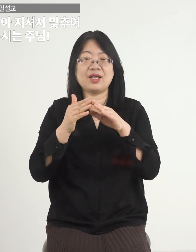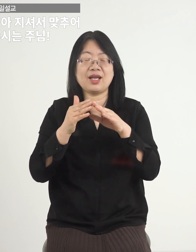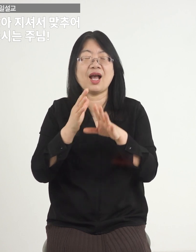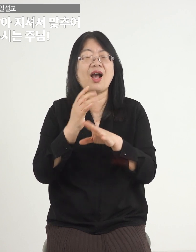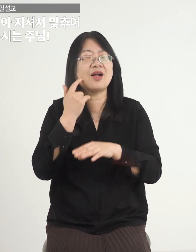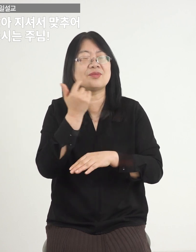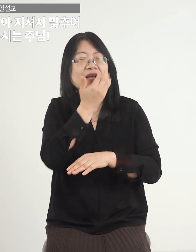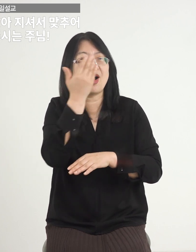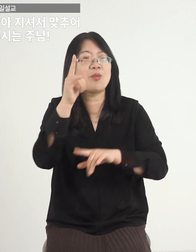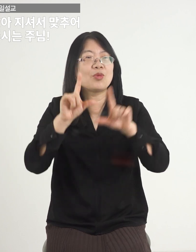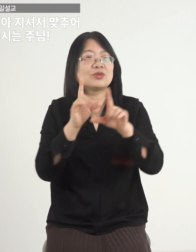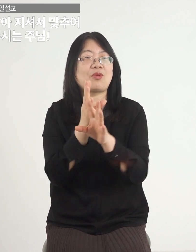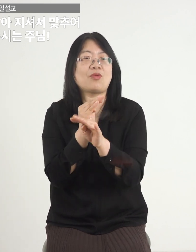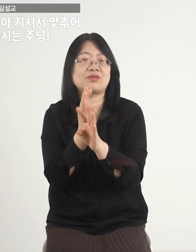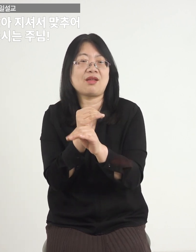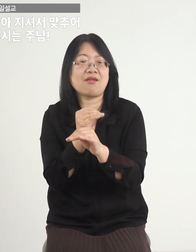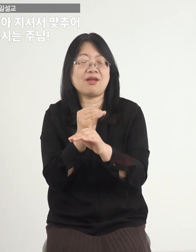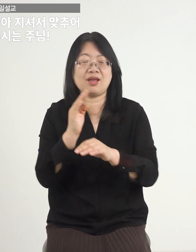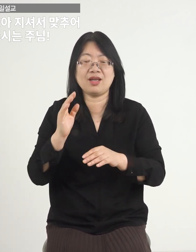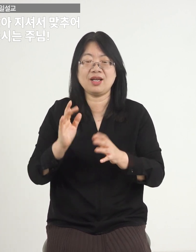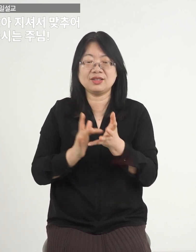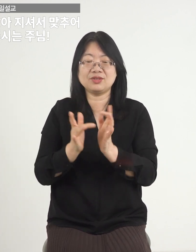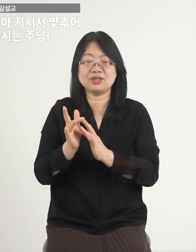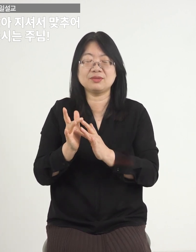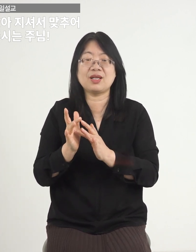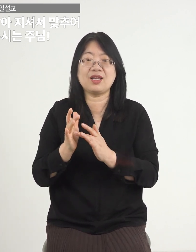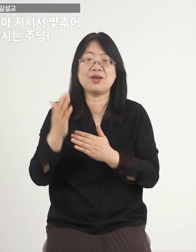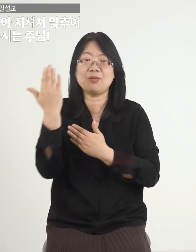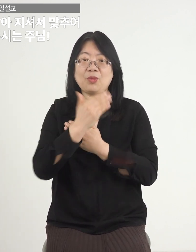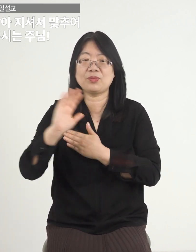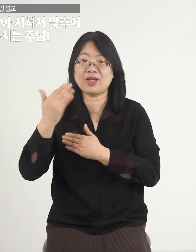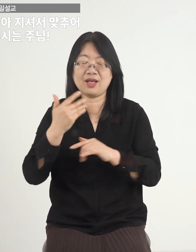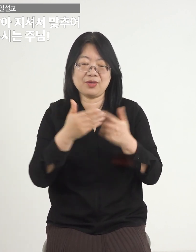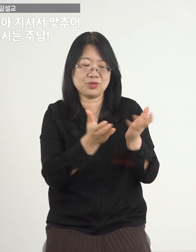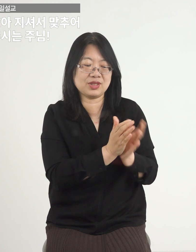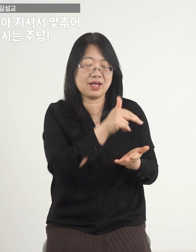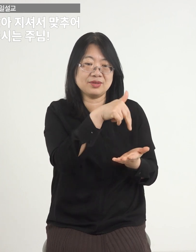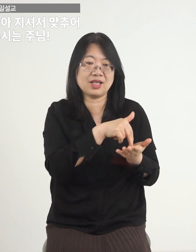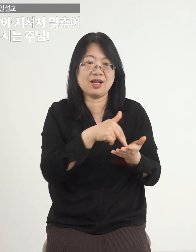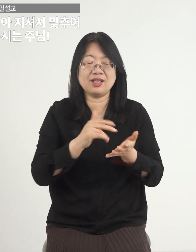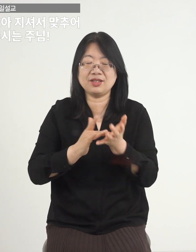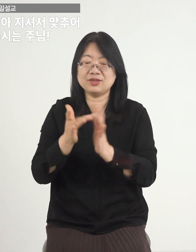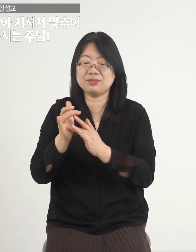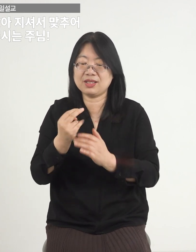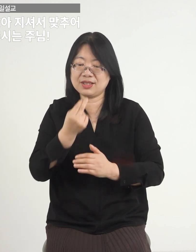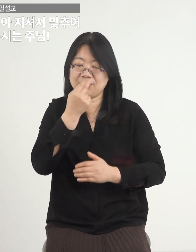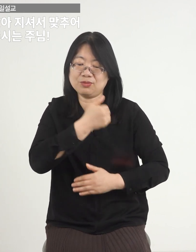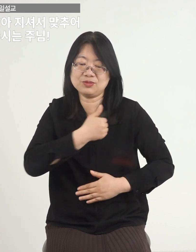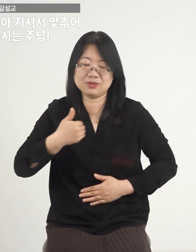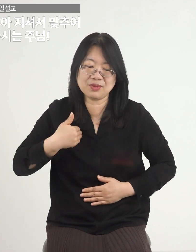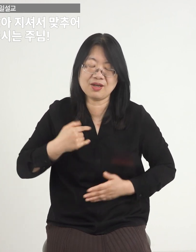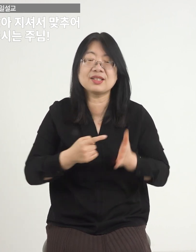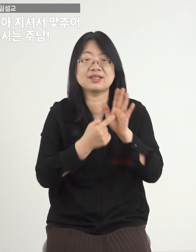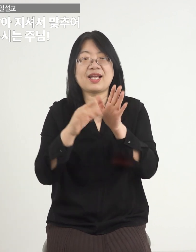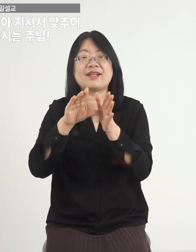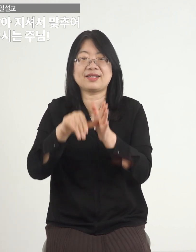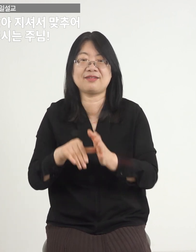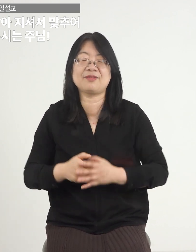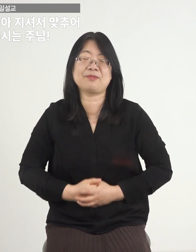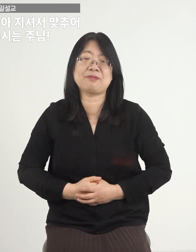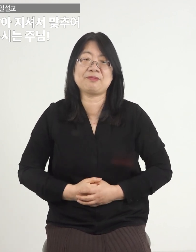아름다운가? 그리스도의 몸된 공동체로서 그리스도의 생명을 충만히 드러낼